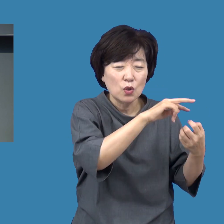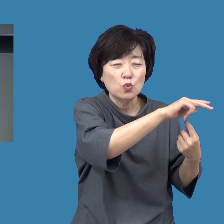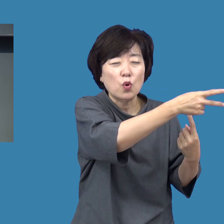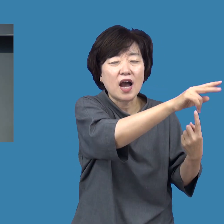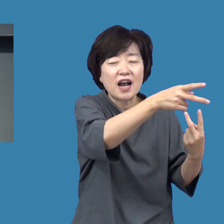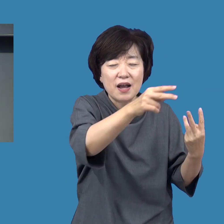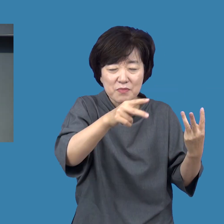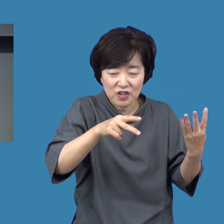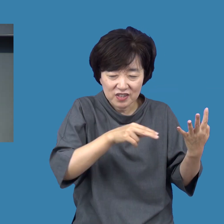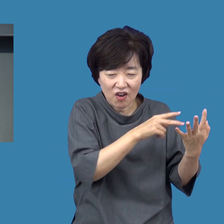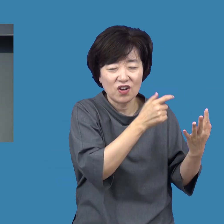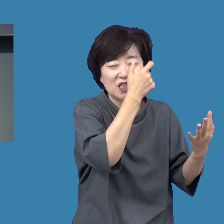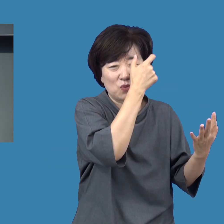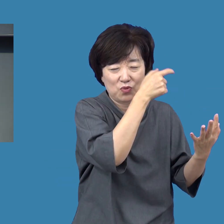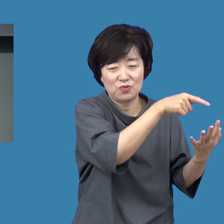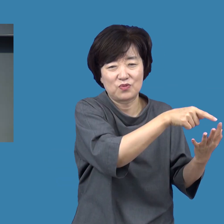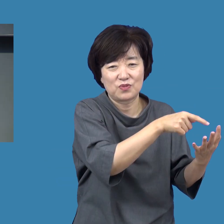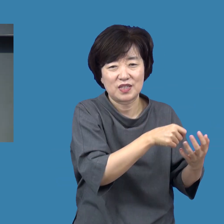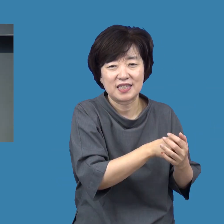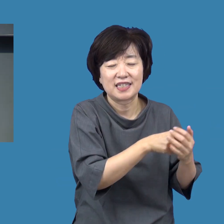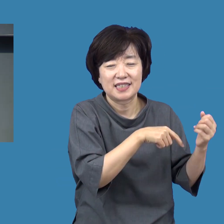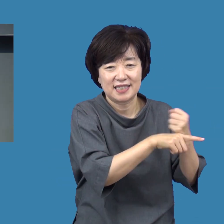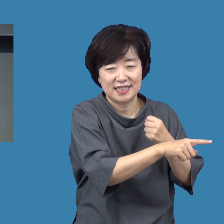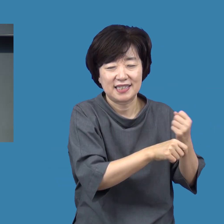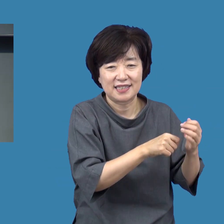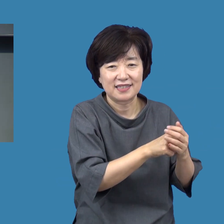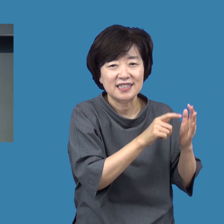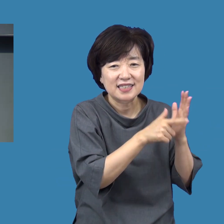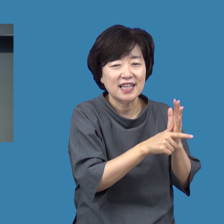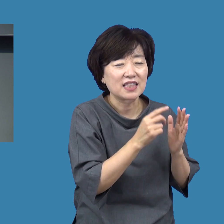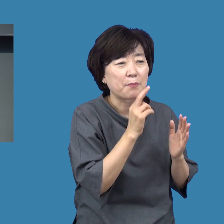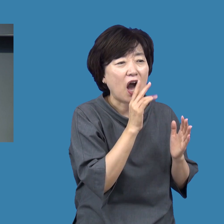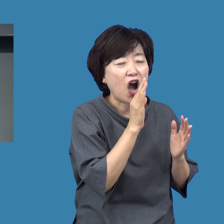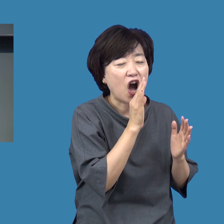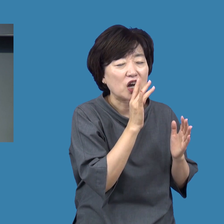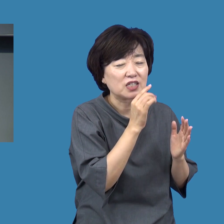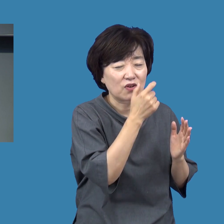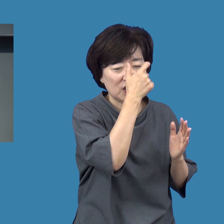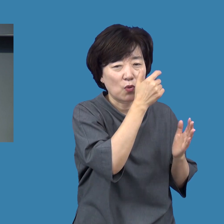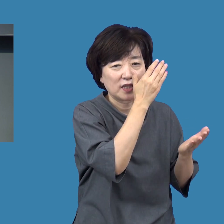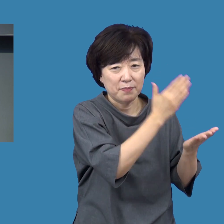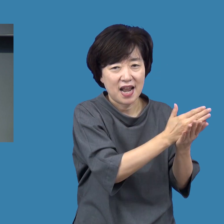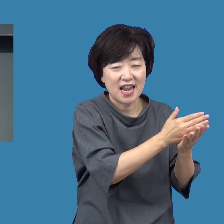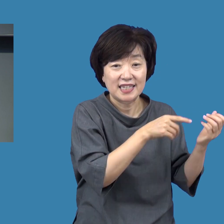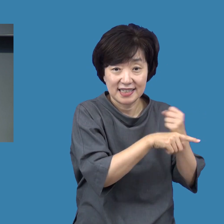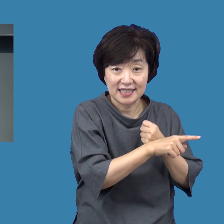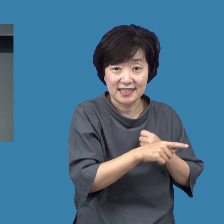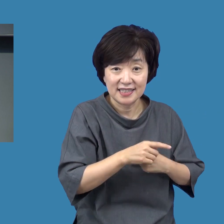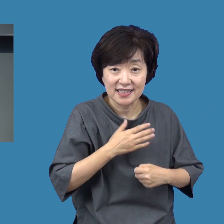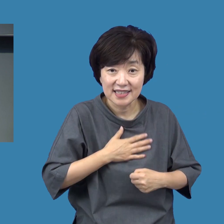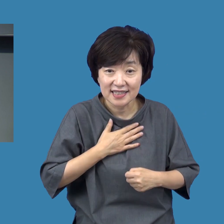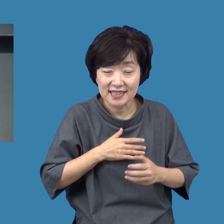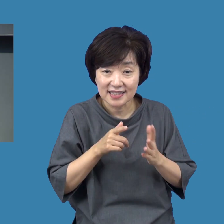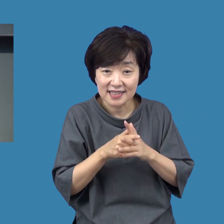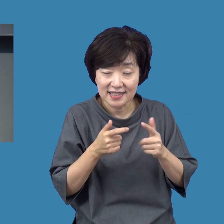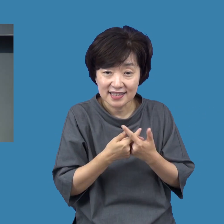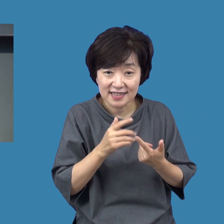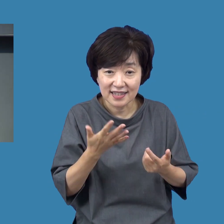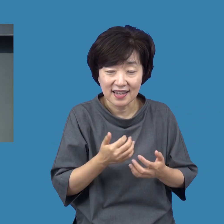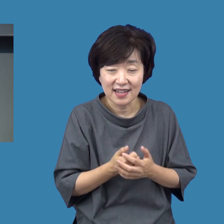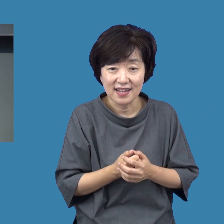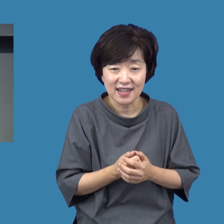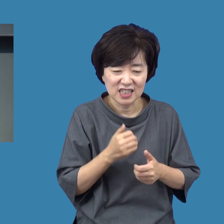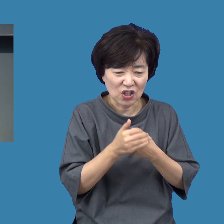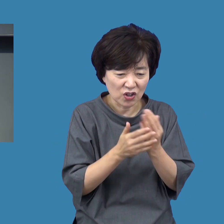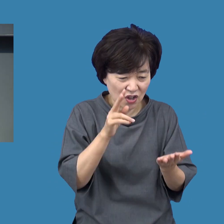교회에서 기도한다는 뜻이거든. 그러니까 그럴 때는 방언으로 기도하면 안 된다는 뜻이에요. 이해가 되십니까? 그래서 또 어떤 분들은 이 성경 읽으시고